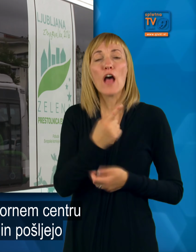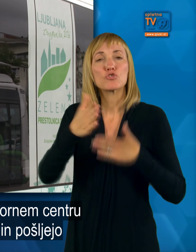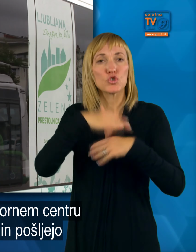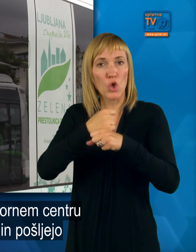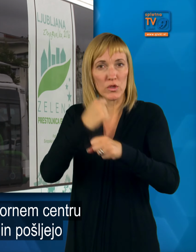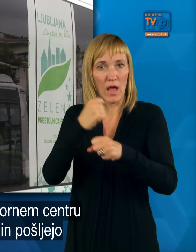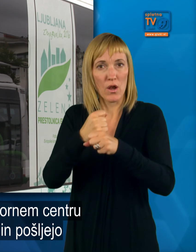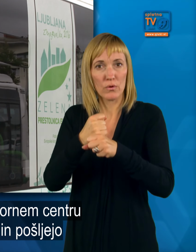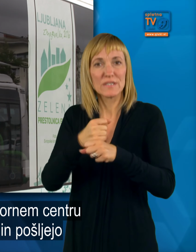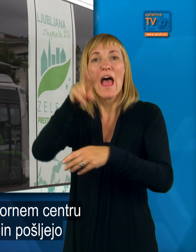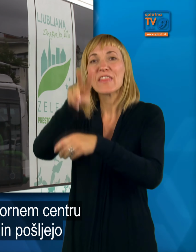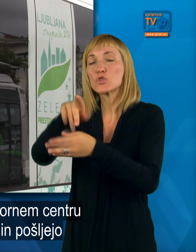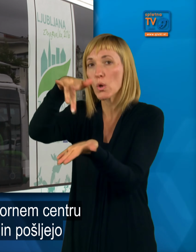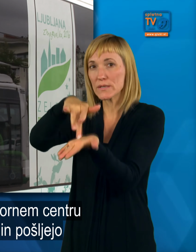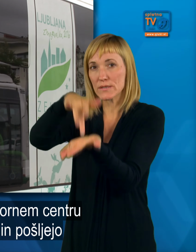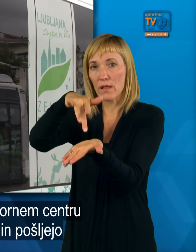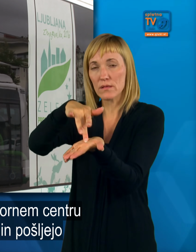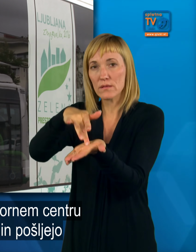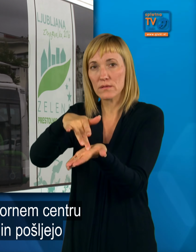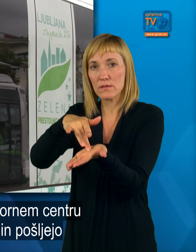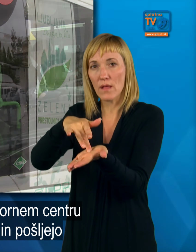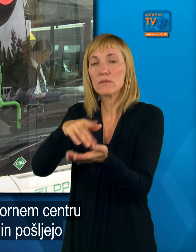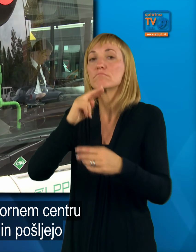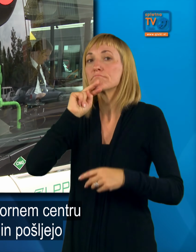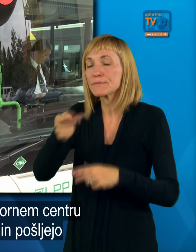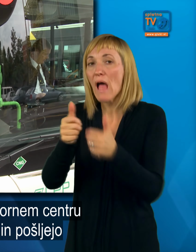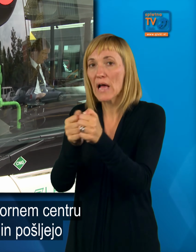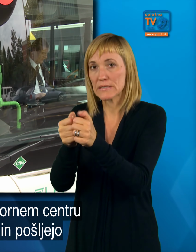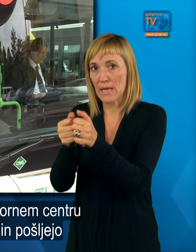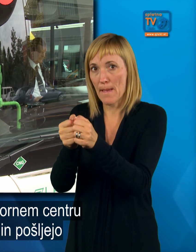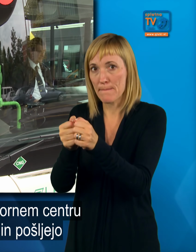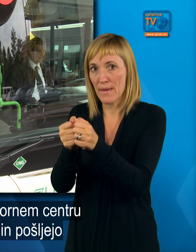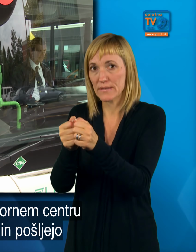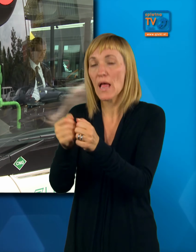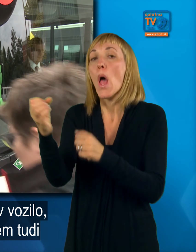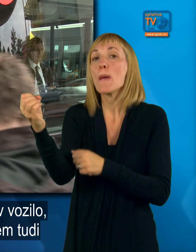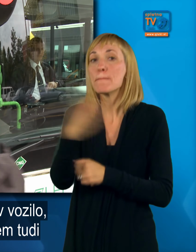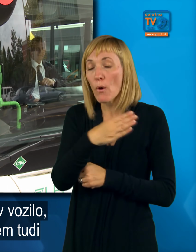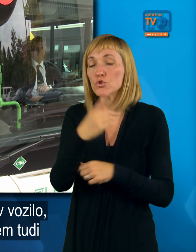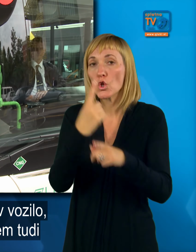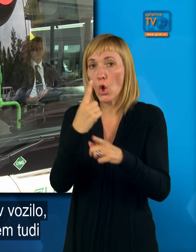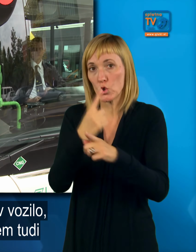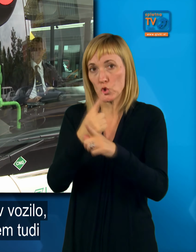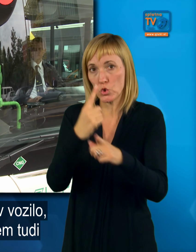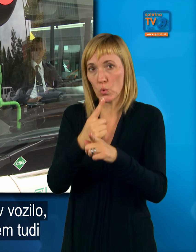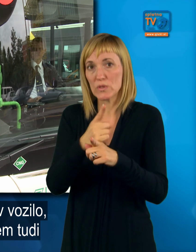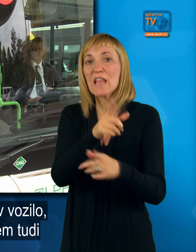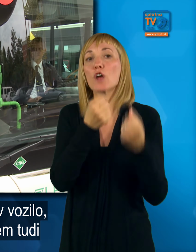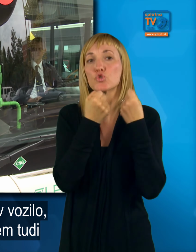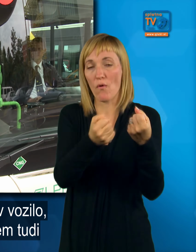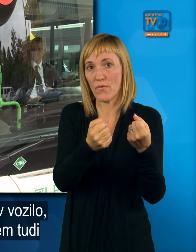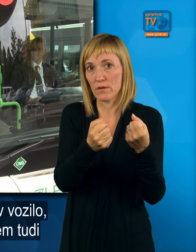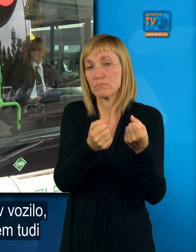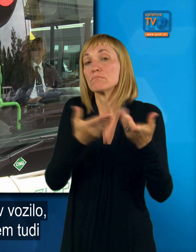Naši sodelavci v nadzornem centru odgovorijo na SMS in seveda pošljejo informacijo tudi